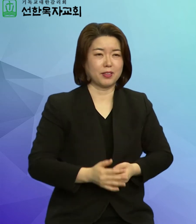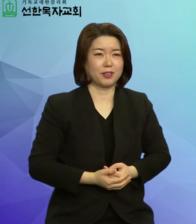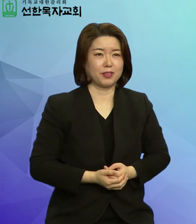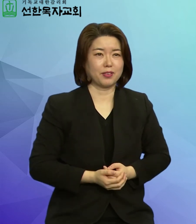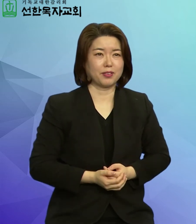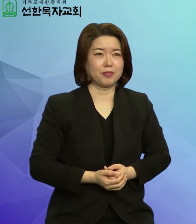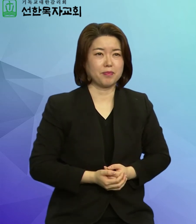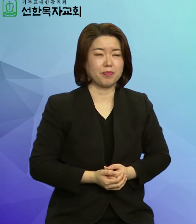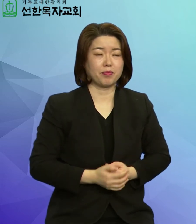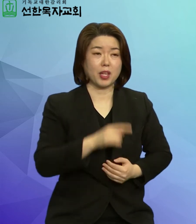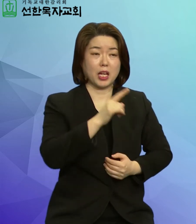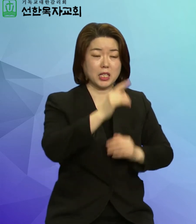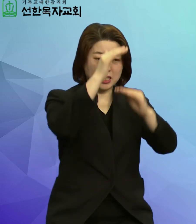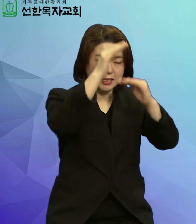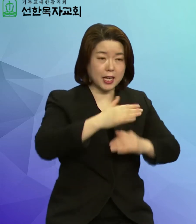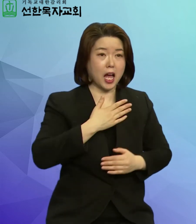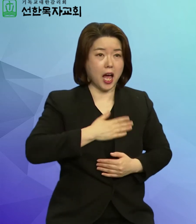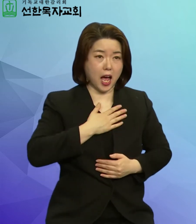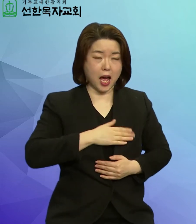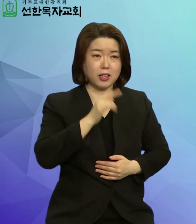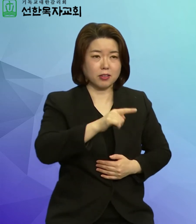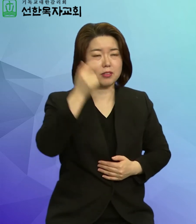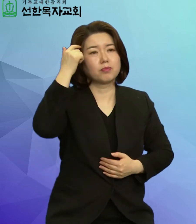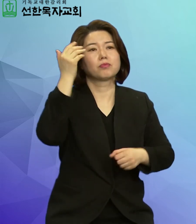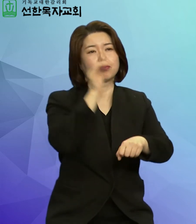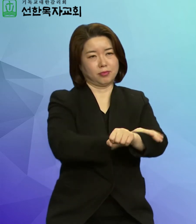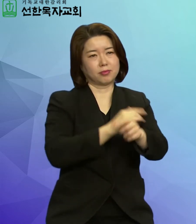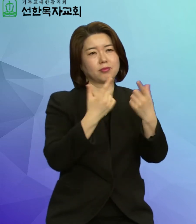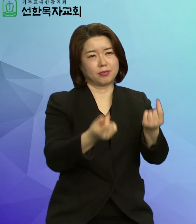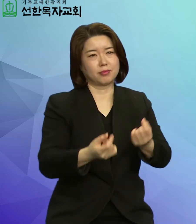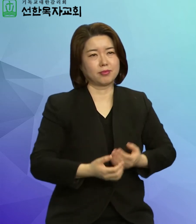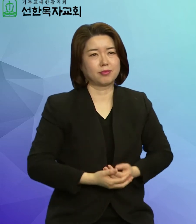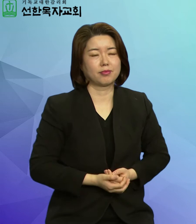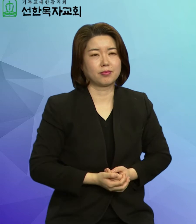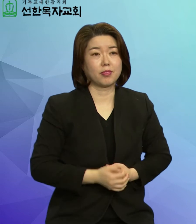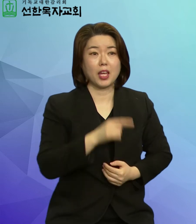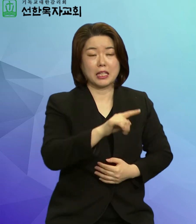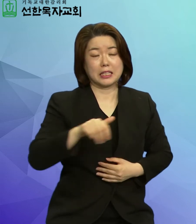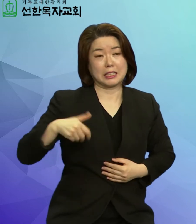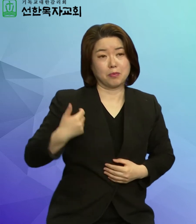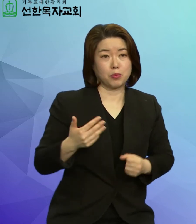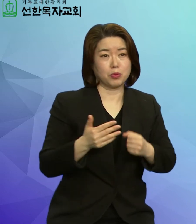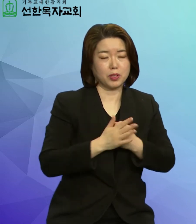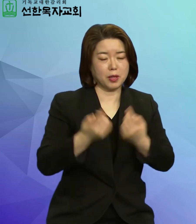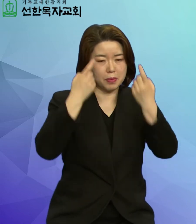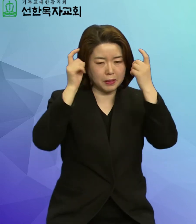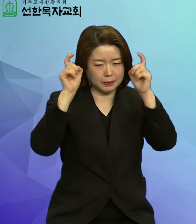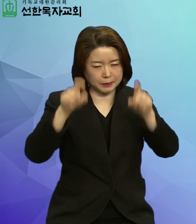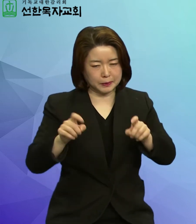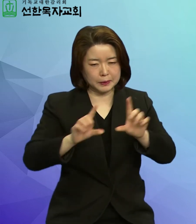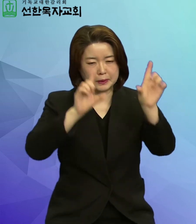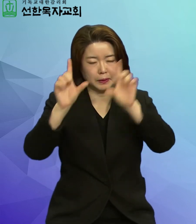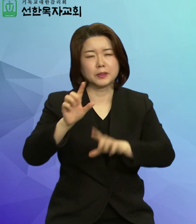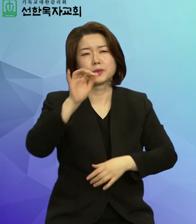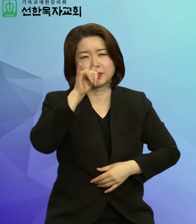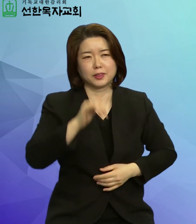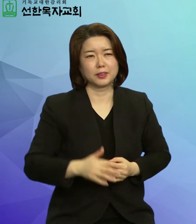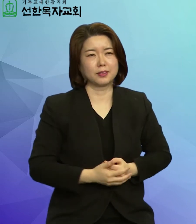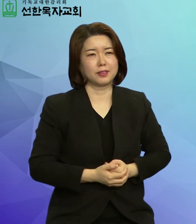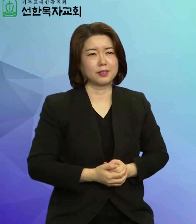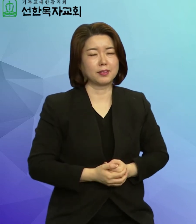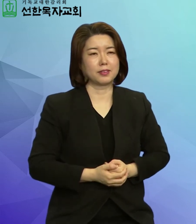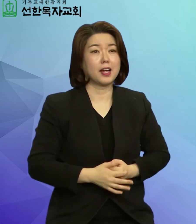됩니다. 그 사실을 아는 것은 지혜로운 거예요. 그걸 모르니까 어리석게 사는